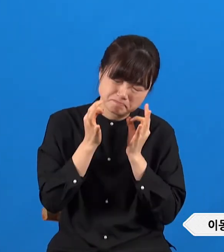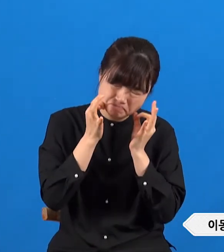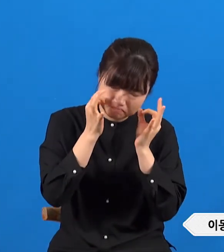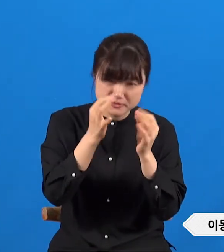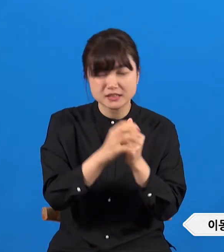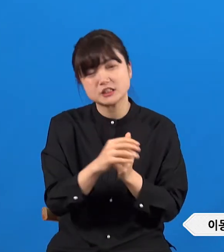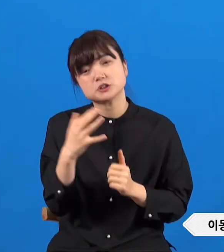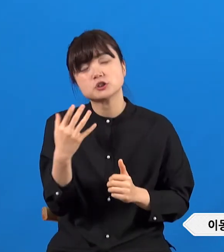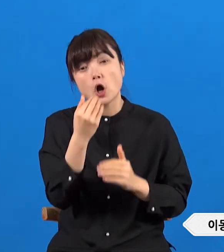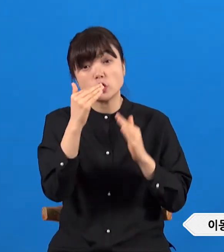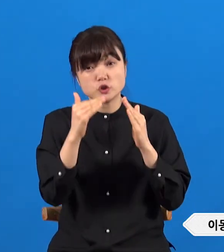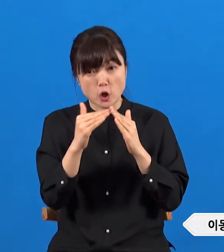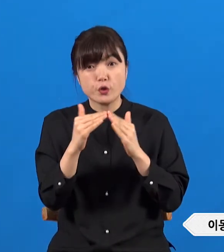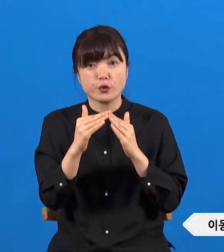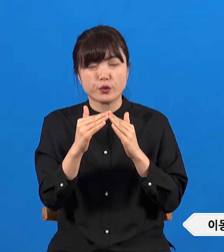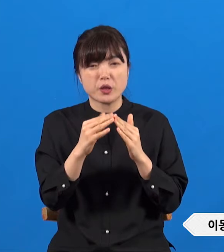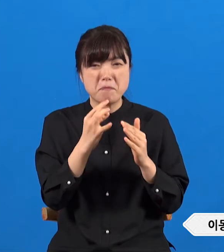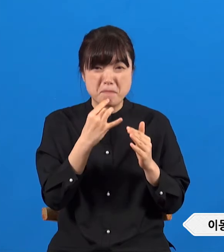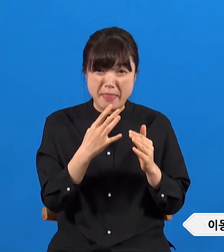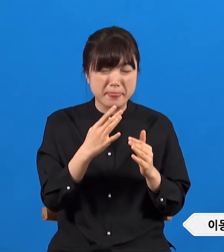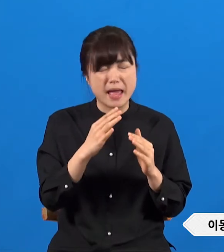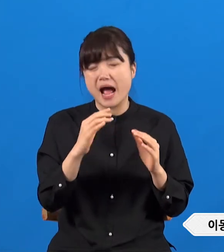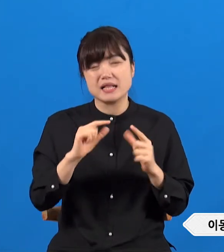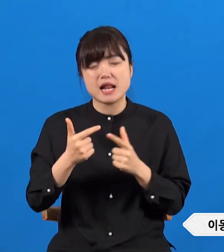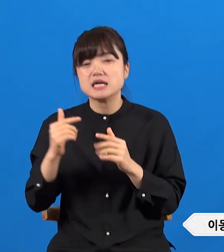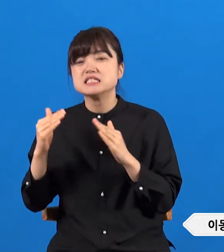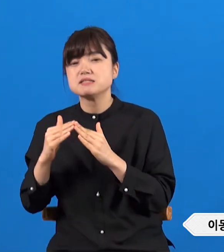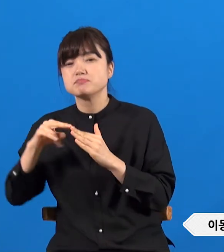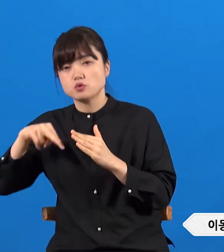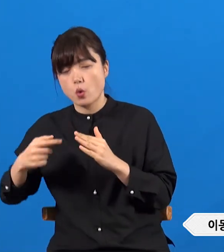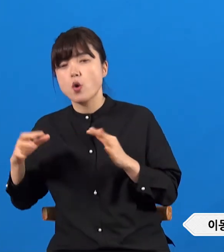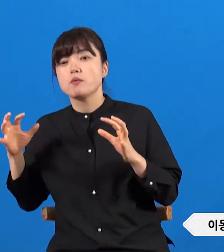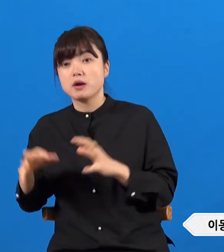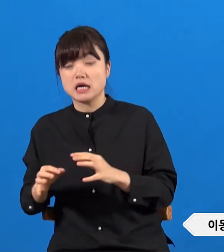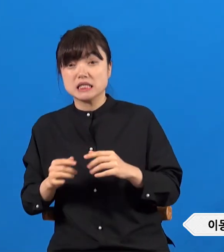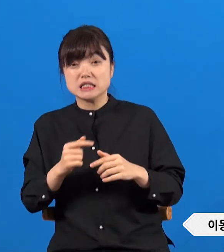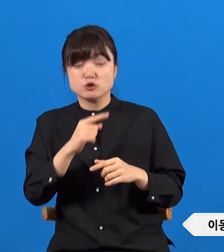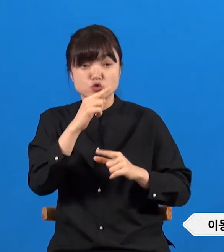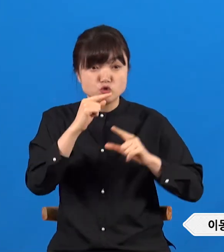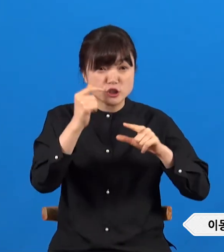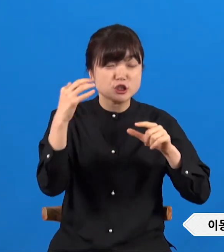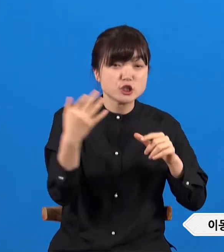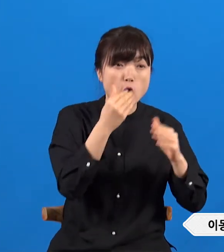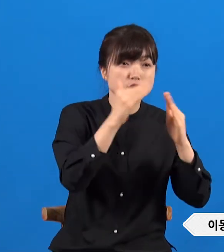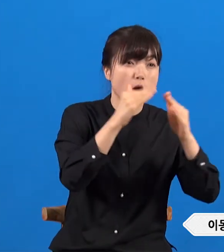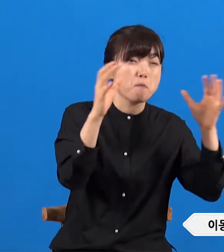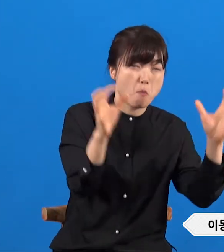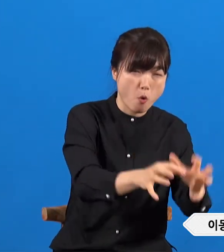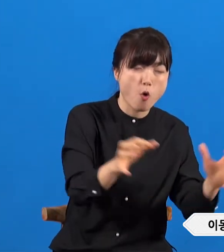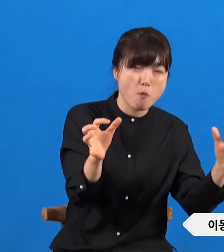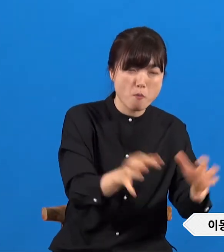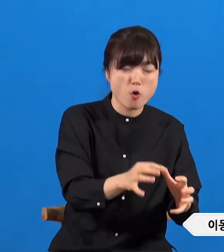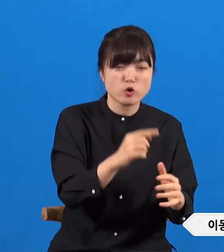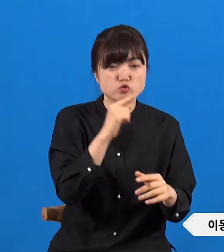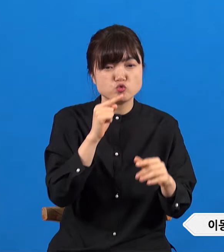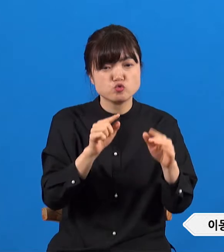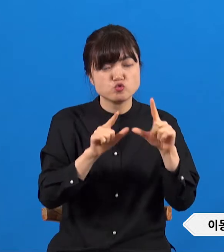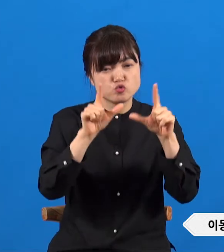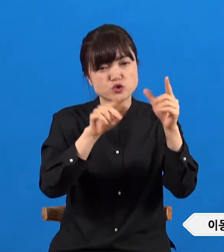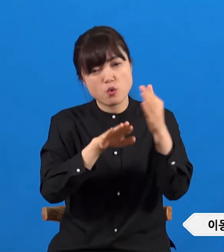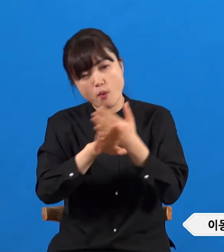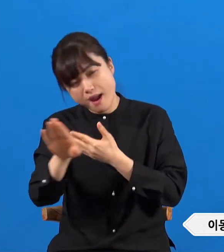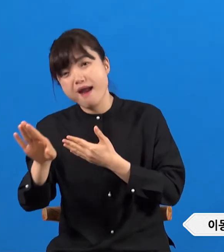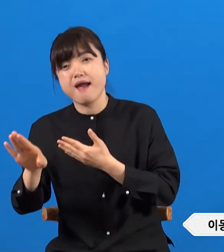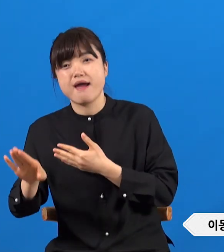그들은 성전에서 모인 것이 아니라 집에서도 모였습니다. 아마 우리로 말하자면 주일은 성전에서 모이고 그리고 주일을 피한 어떤